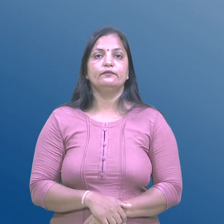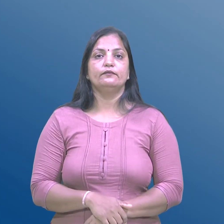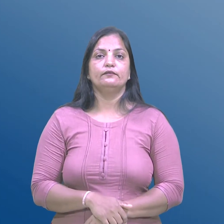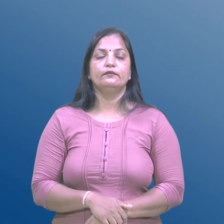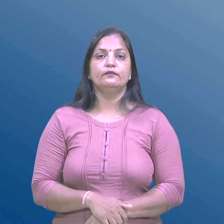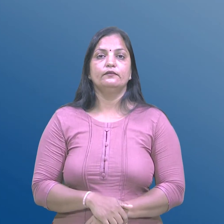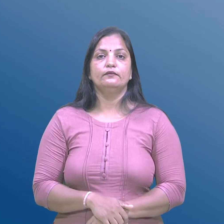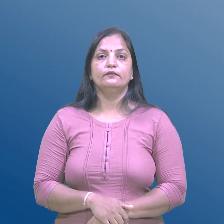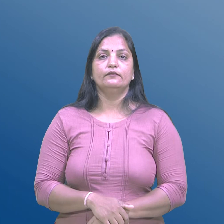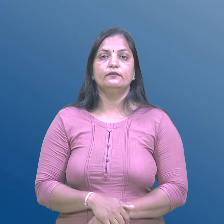એક્ઝિક્યુટિવ મેજિસ્ટ્રેટ